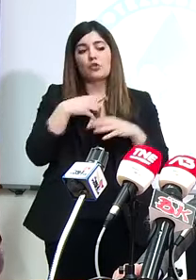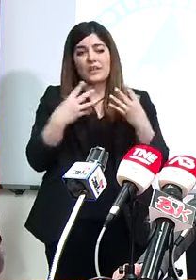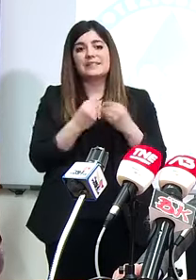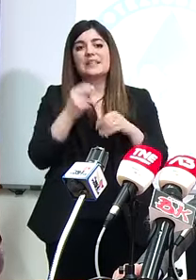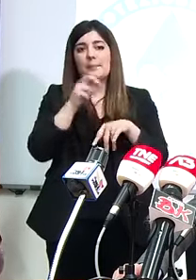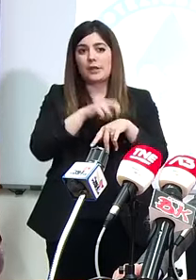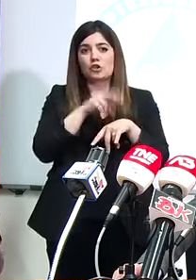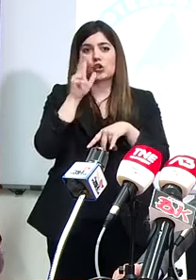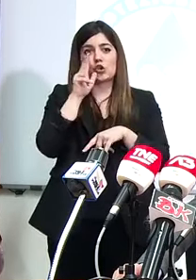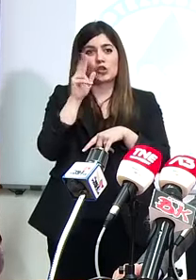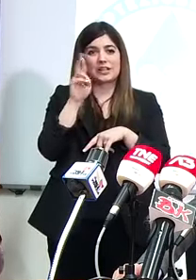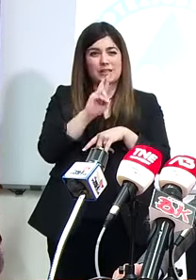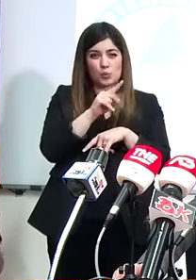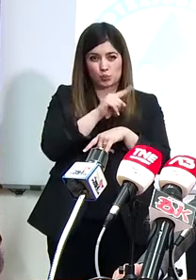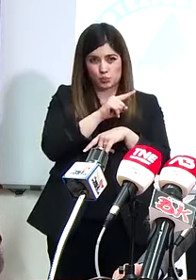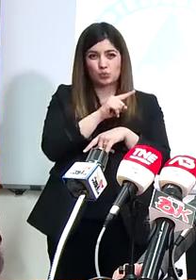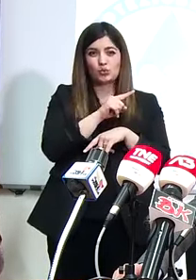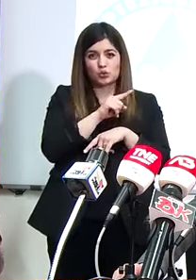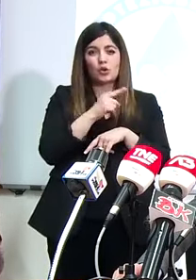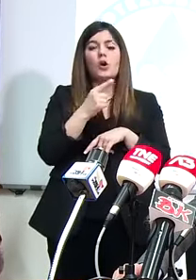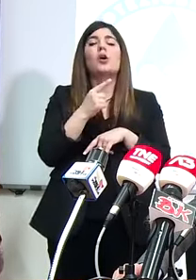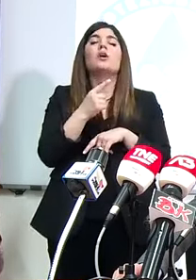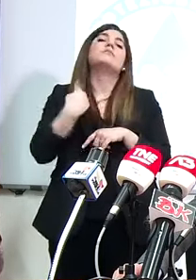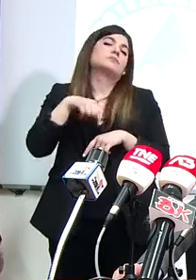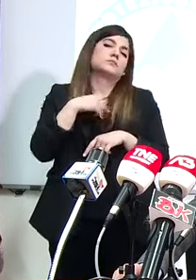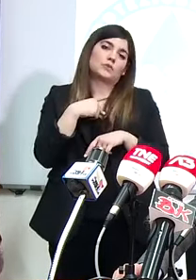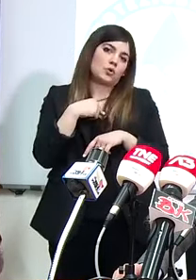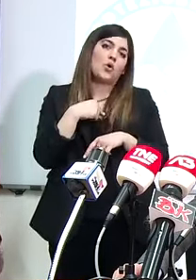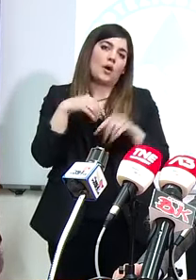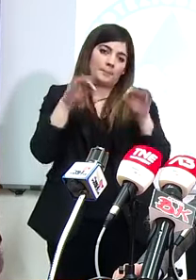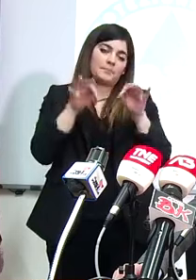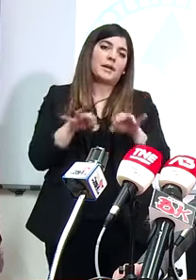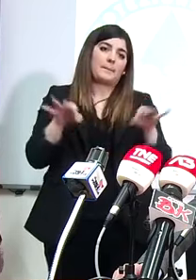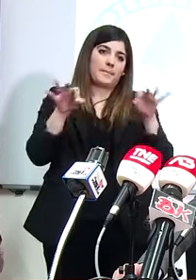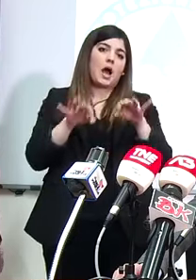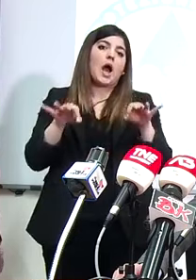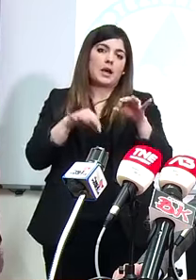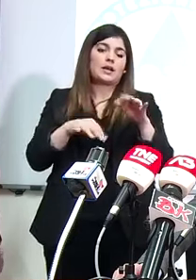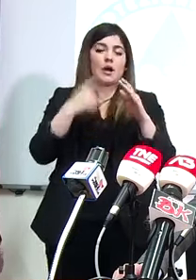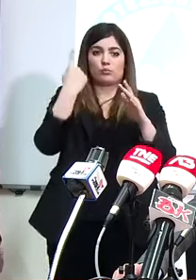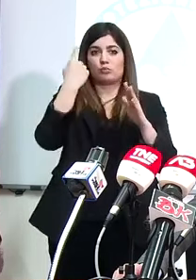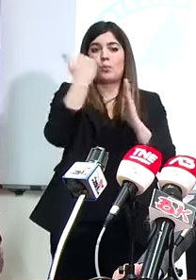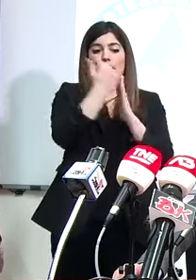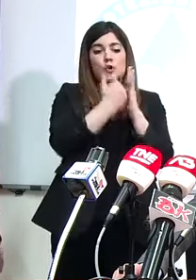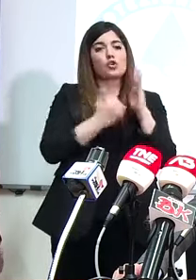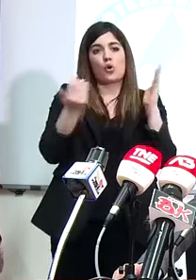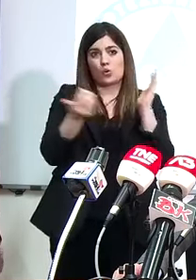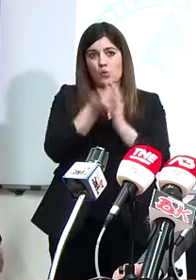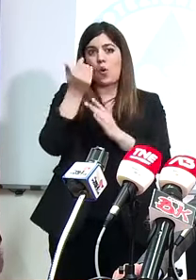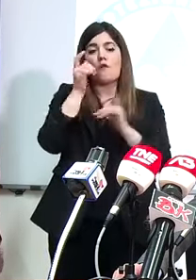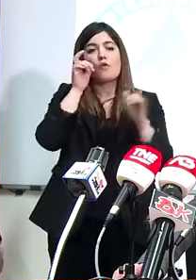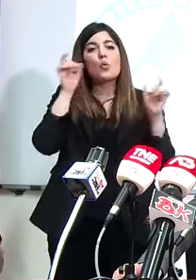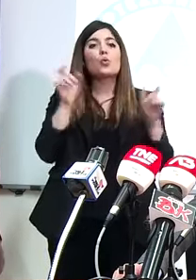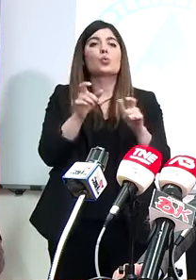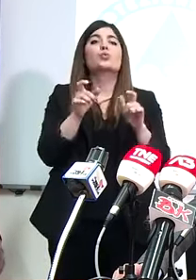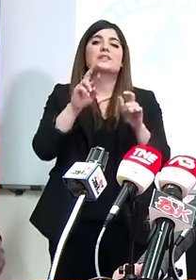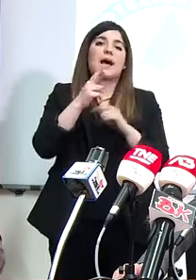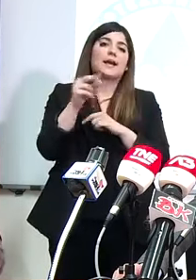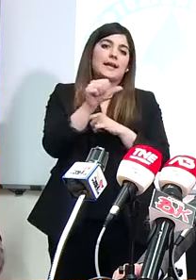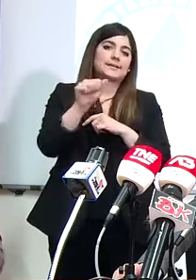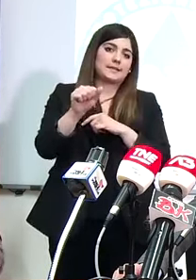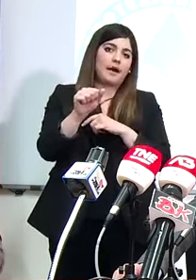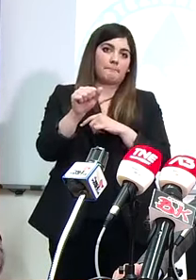hasan inverso cioè la direzione sociale stiamo predisponendo un protocollo nuovo per le strutture perché è chiaro che adesso